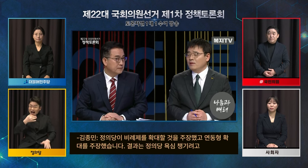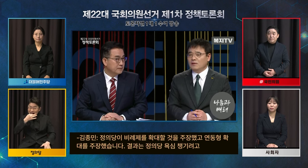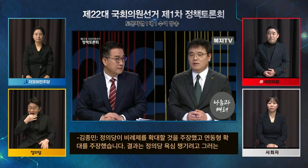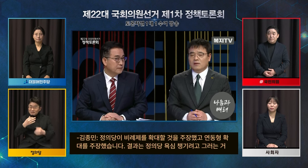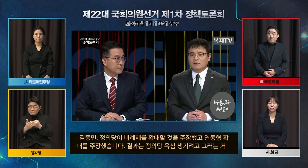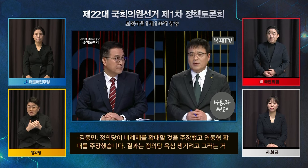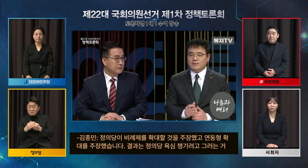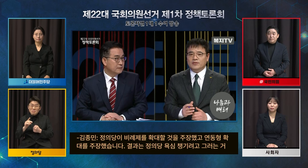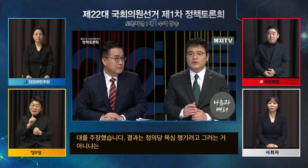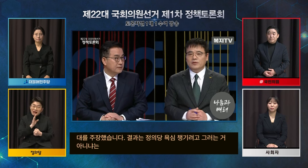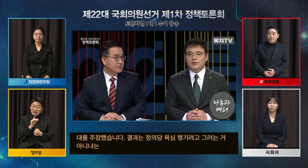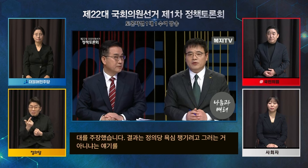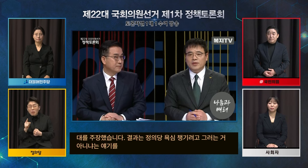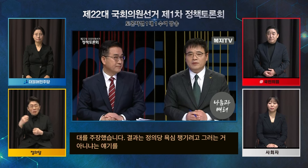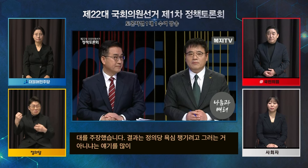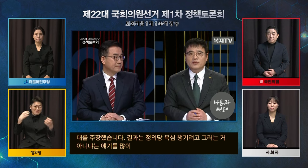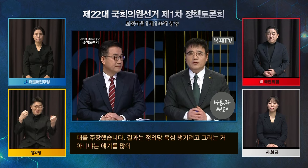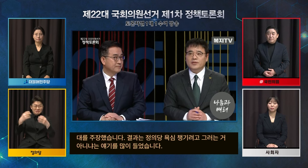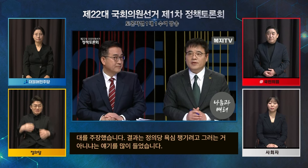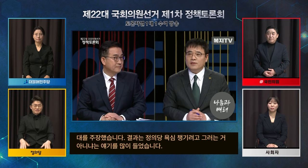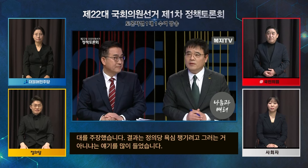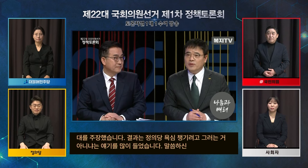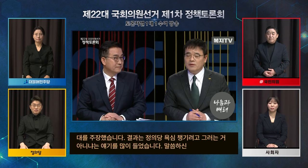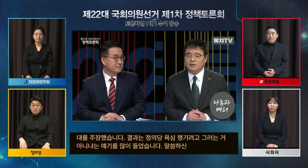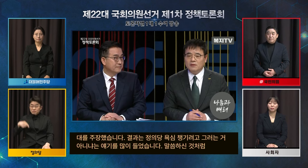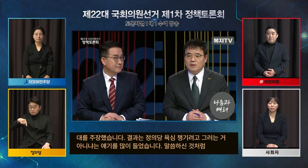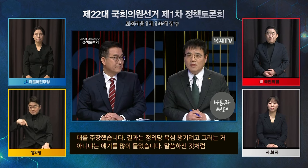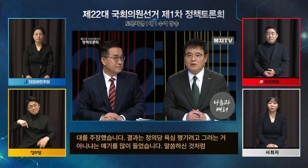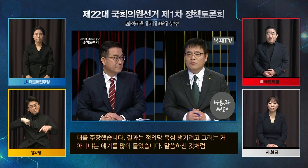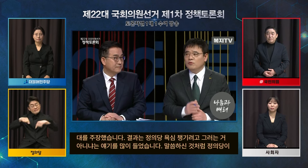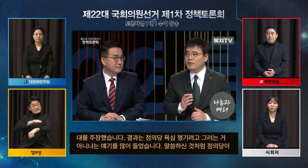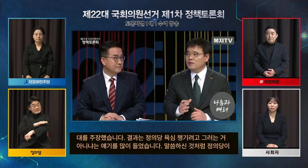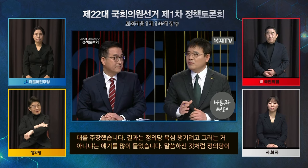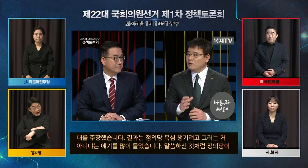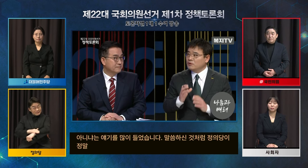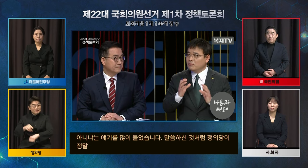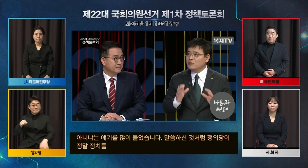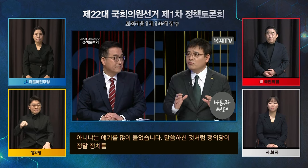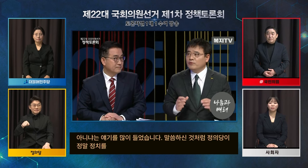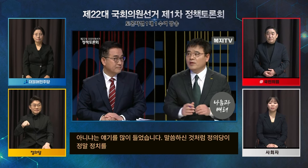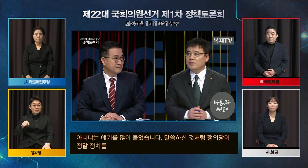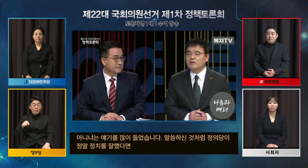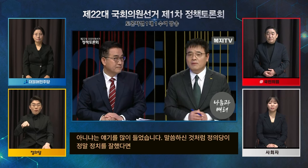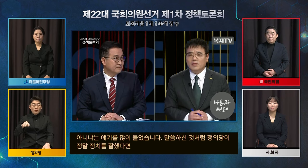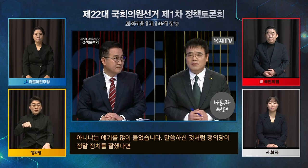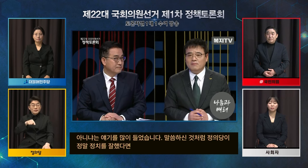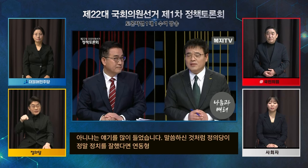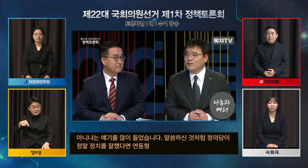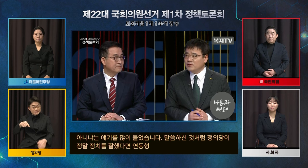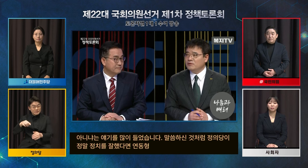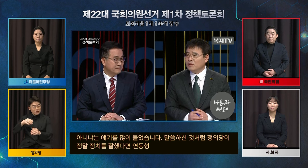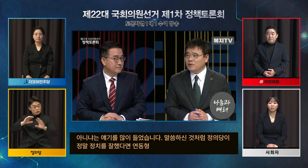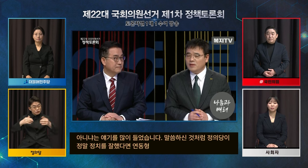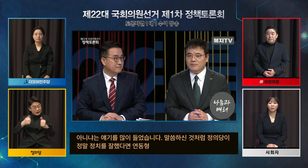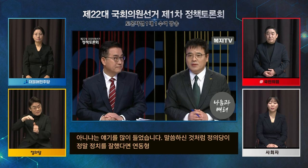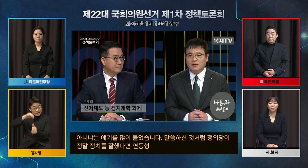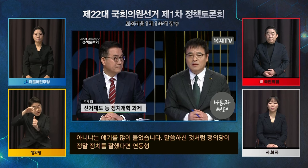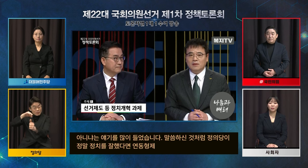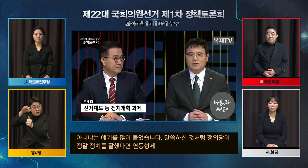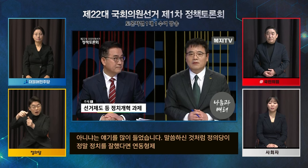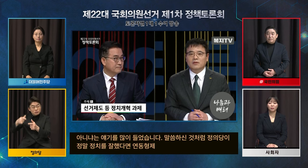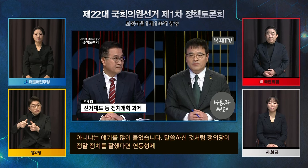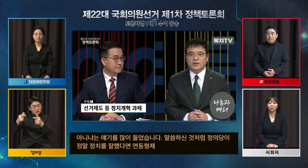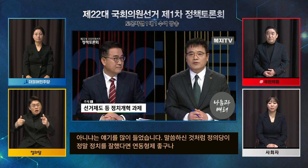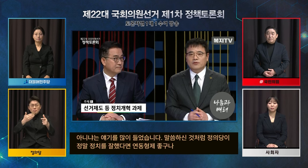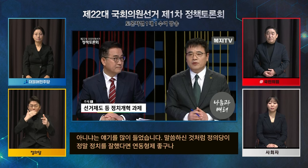들었습니다. 말씀하신 것처럼 정의당이 정말 정치를 잘했다면 연동형 비례제 이런 건 정말 좋구나 이렇게 아마 말씀하셨을 거라고 생각합니다.